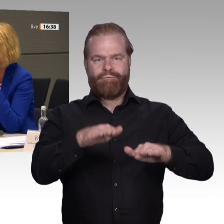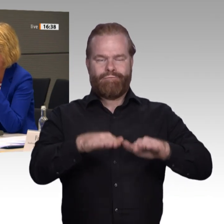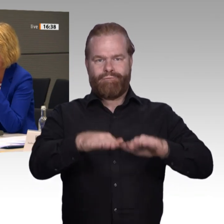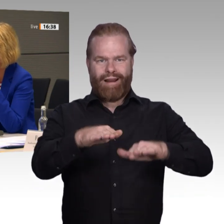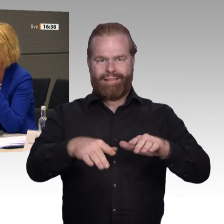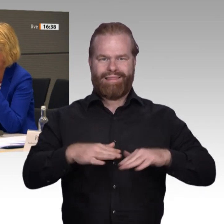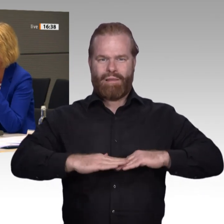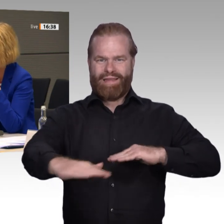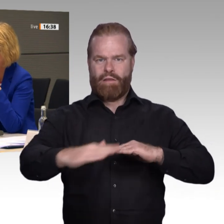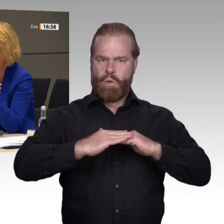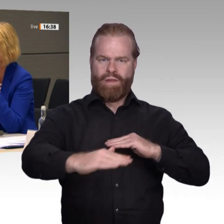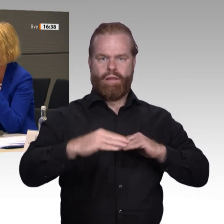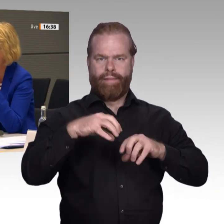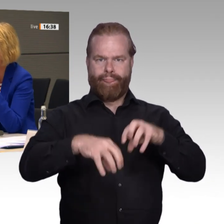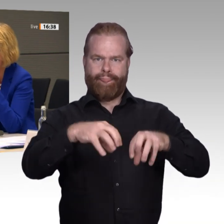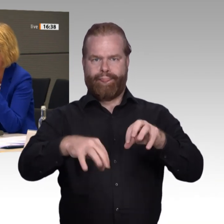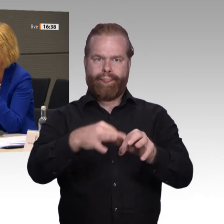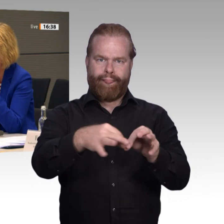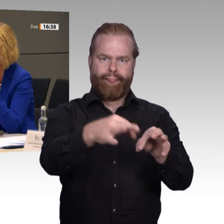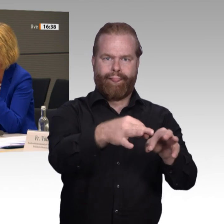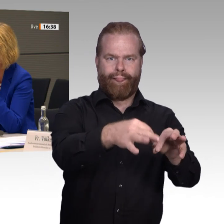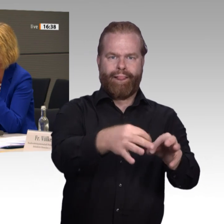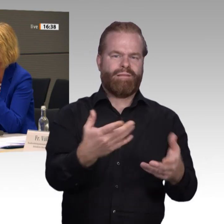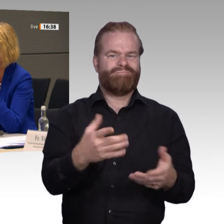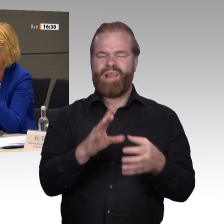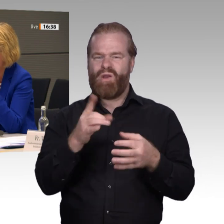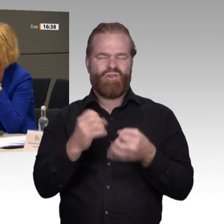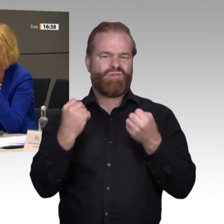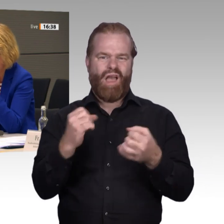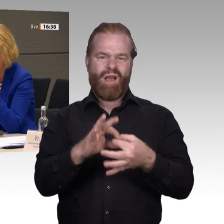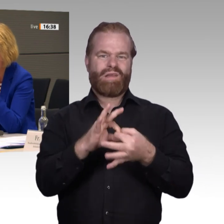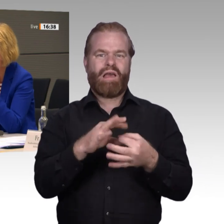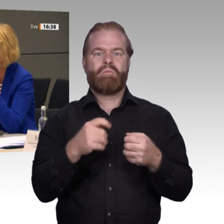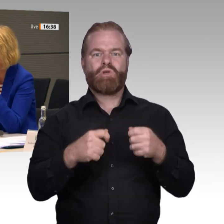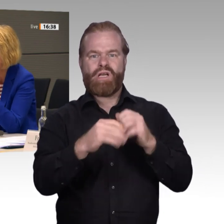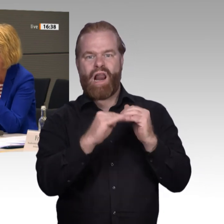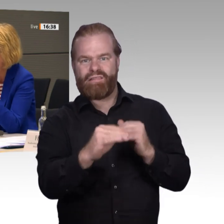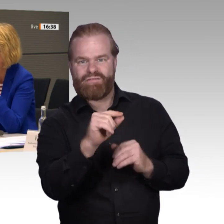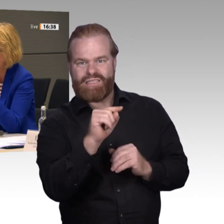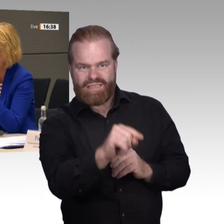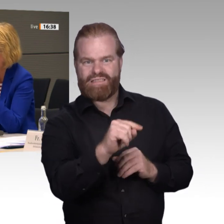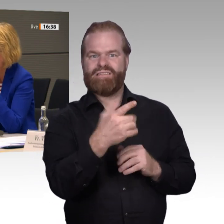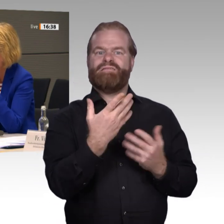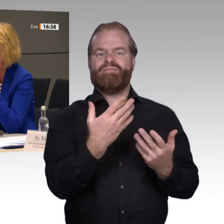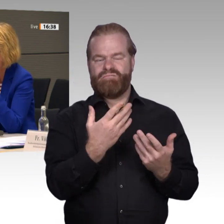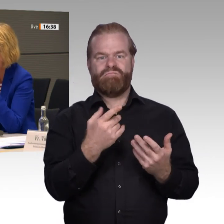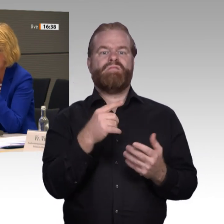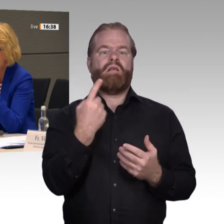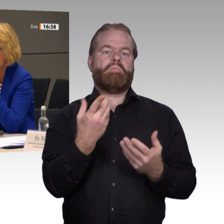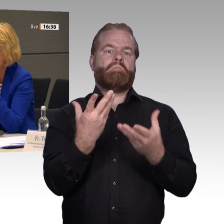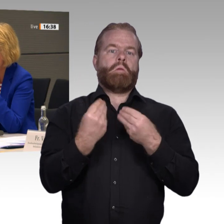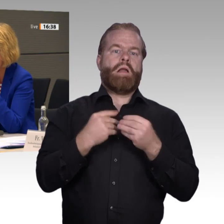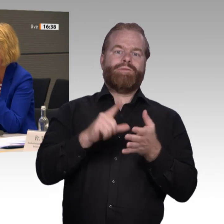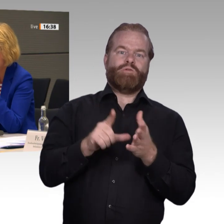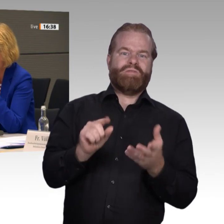ein unabhängiges Monitoringstelle bildet, die tatsächlich über 10 Jahre die Umsetzung dieses Gesetzes begleitet,